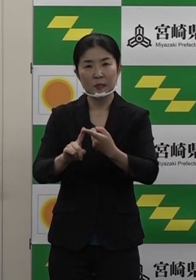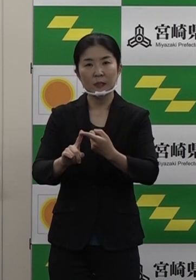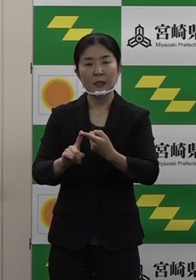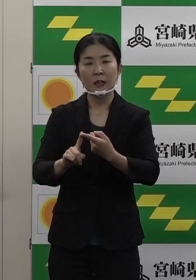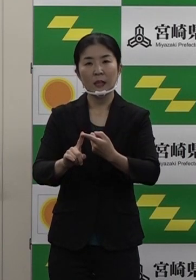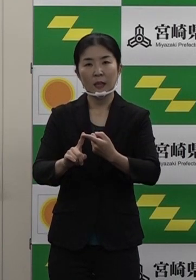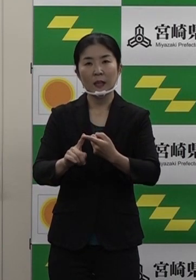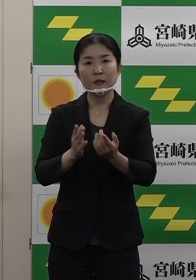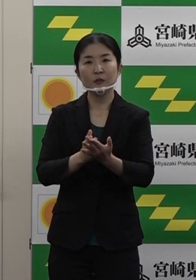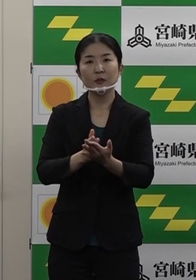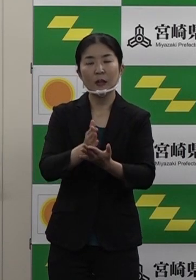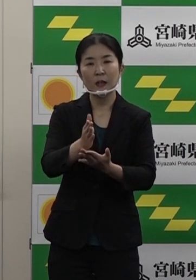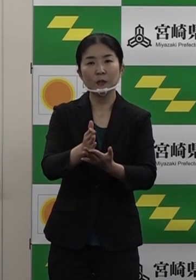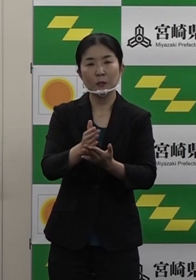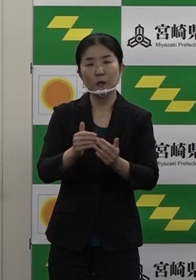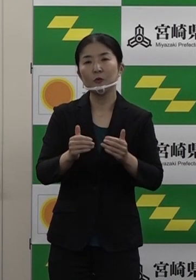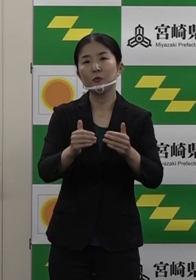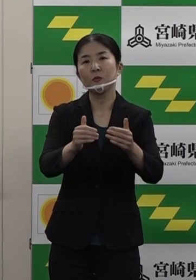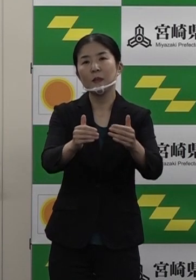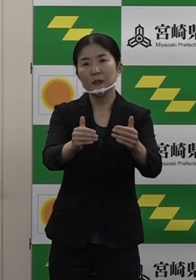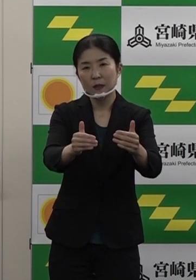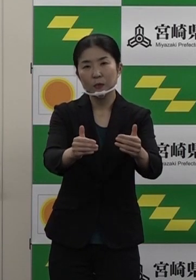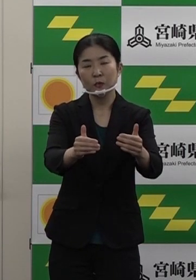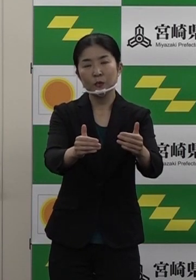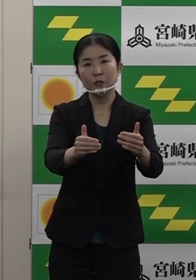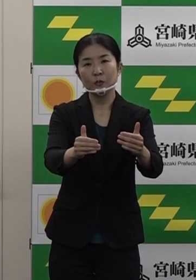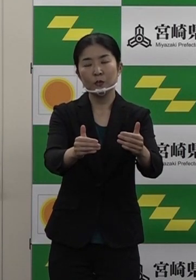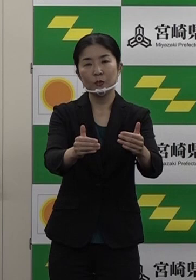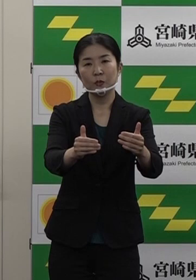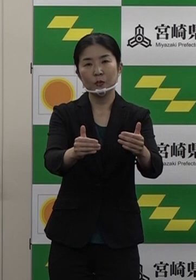ルというのはどんどん踏んでいくということになりまして、